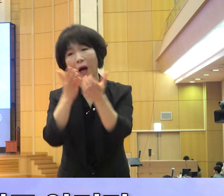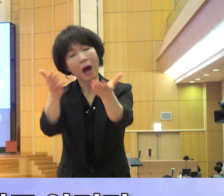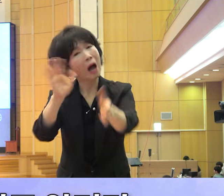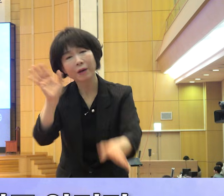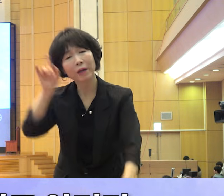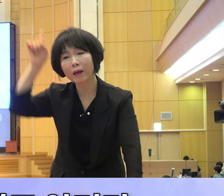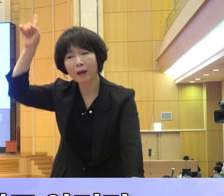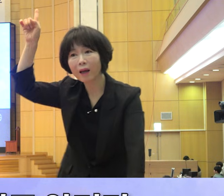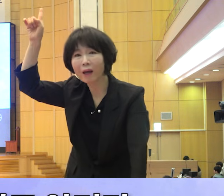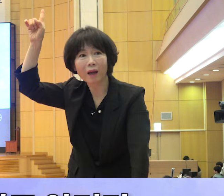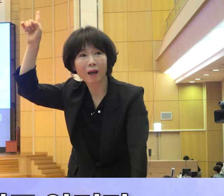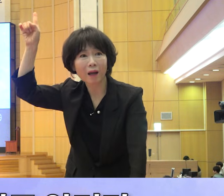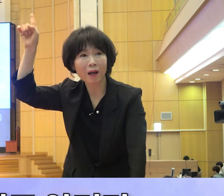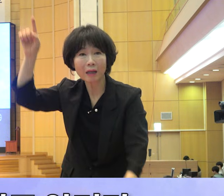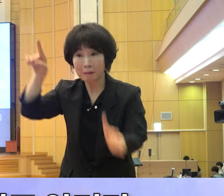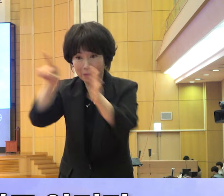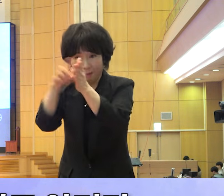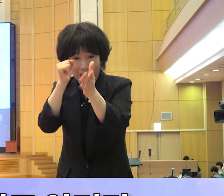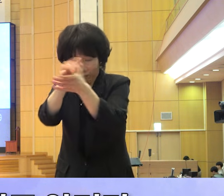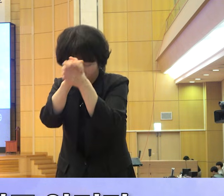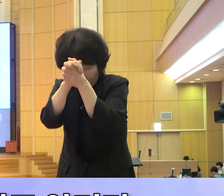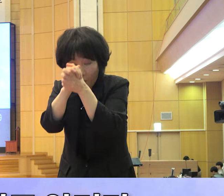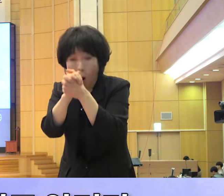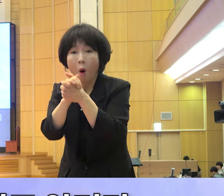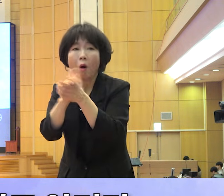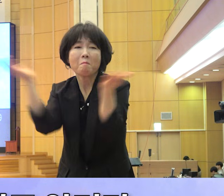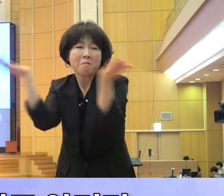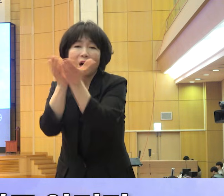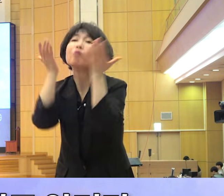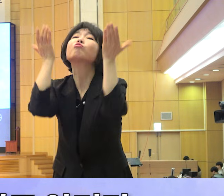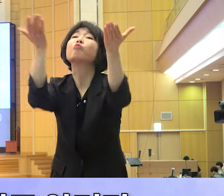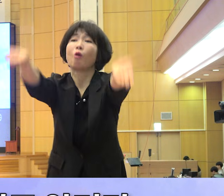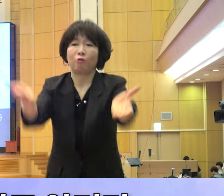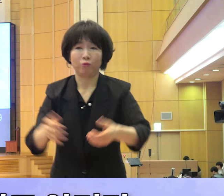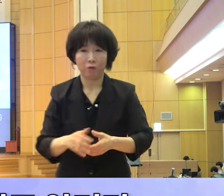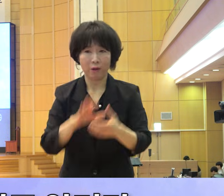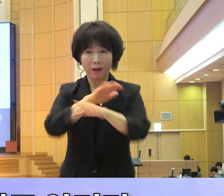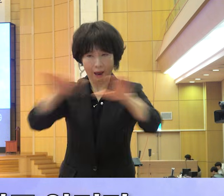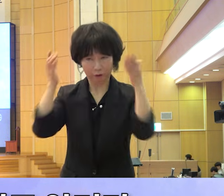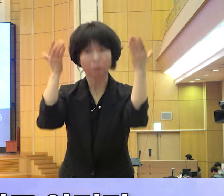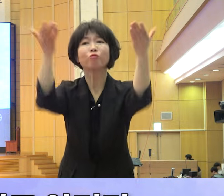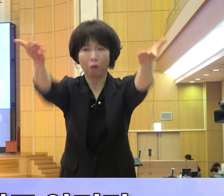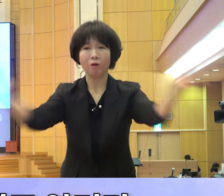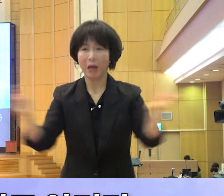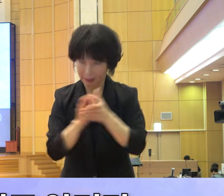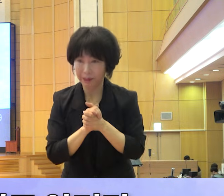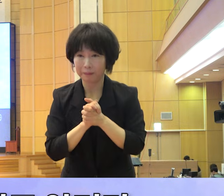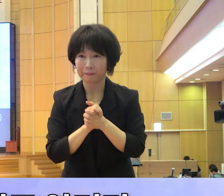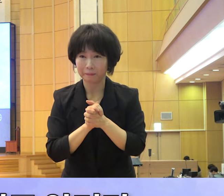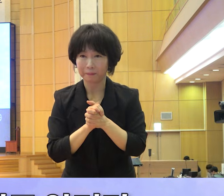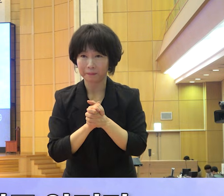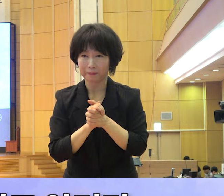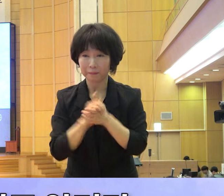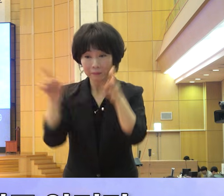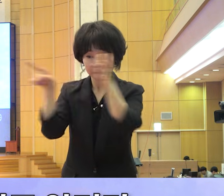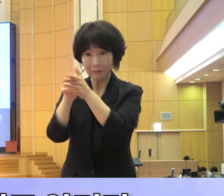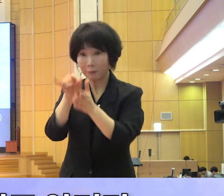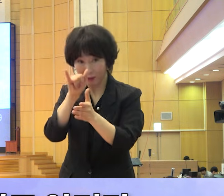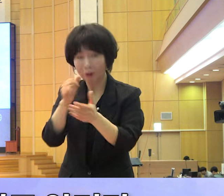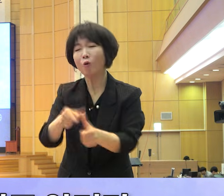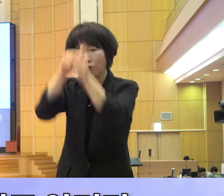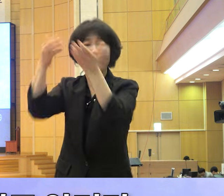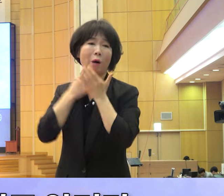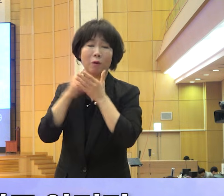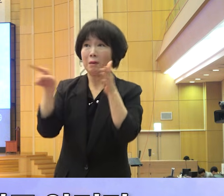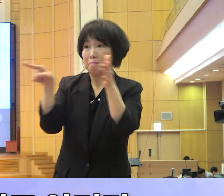주님의 능력과 역사와 응답은 없어요. 믿어야 구원받고, 믿음의